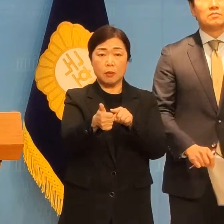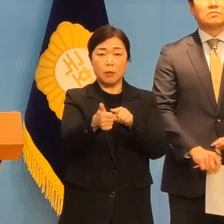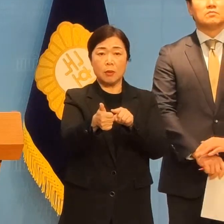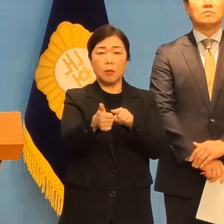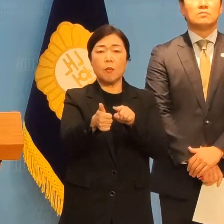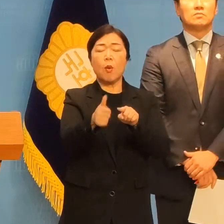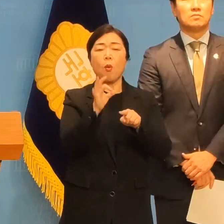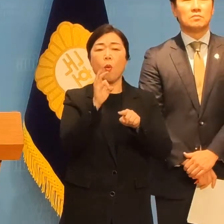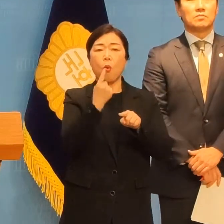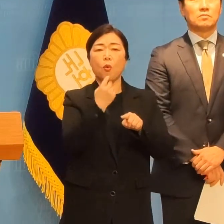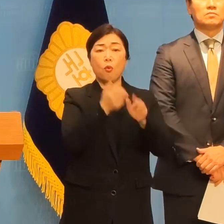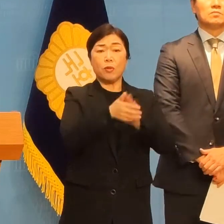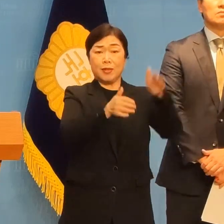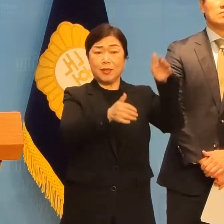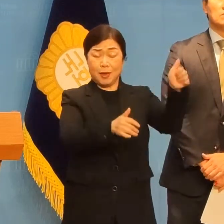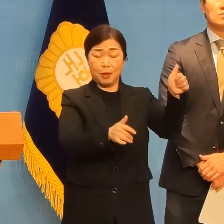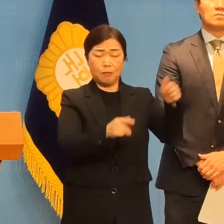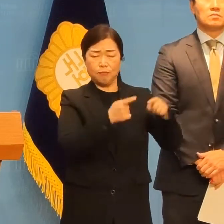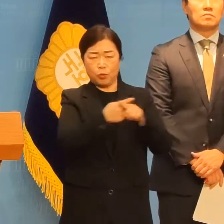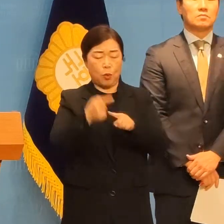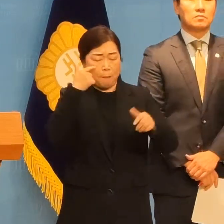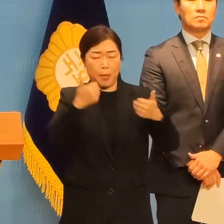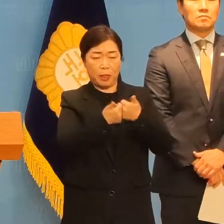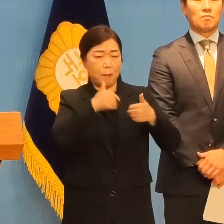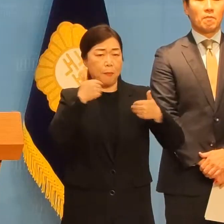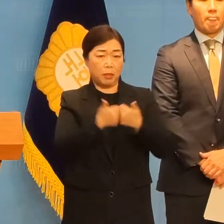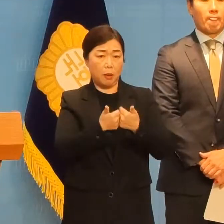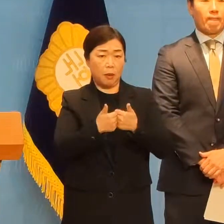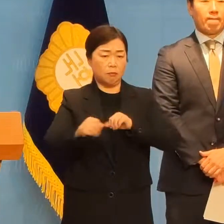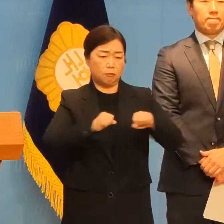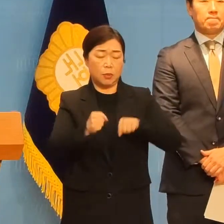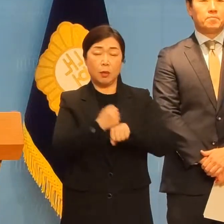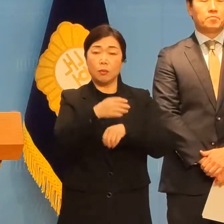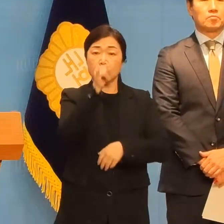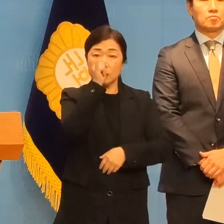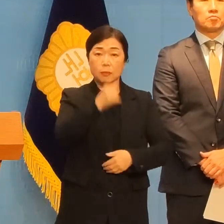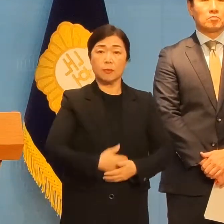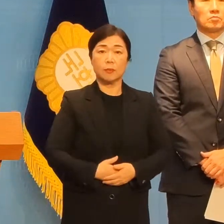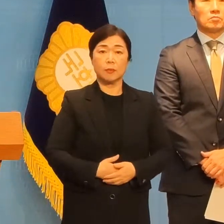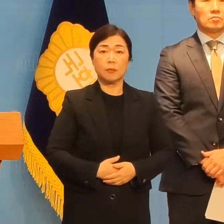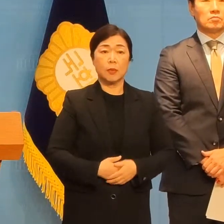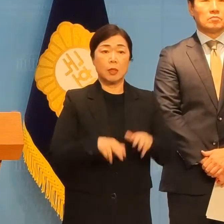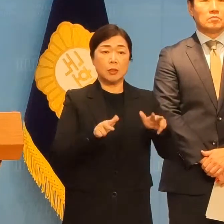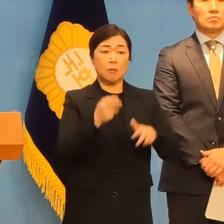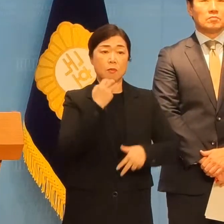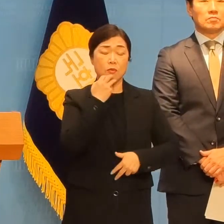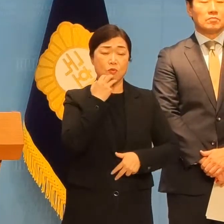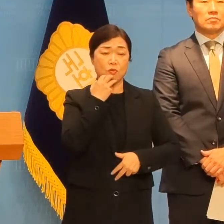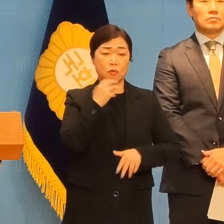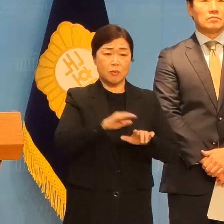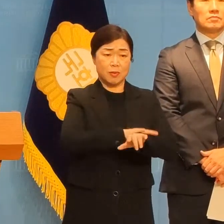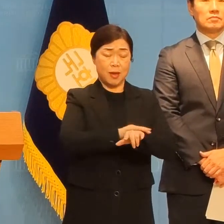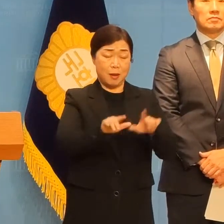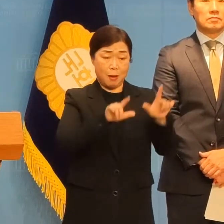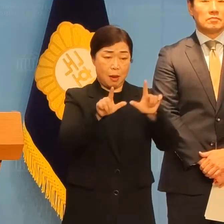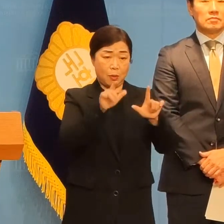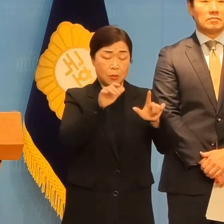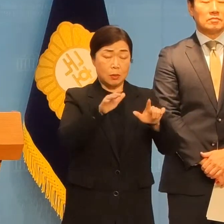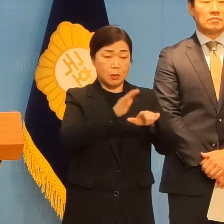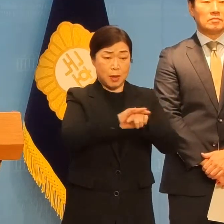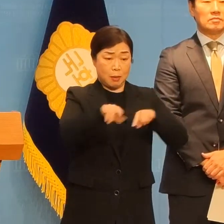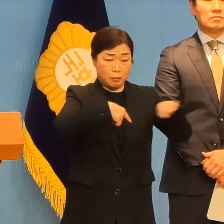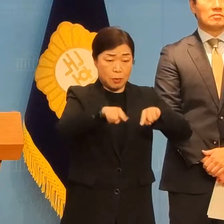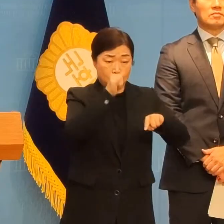위한 반대로 목소리를 돋우다가 잘 가고 있는 서울을 다시 멈춰 세우는 것은